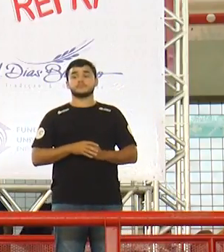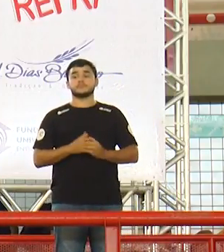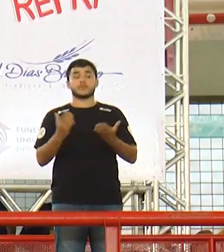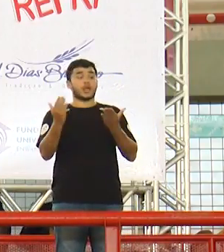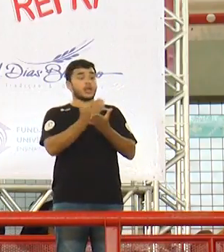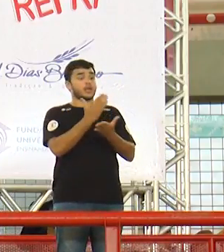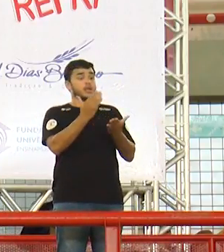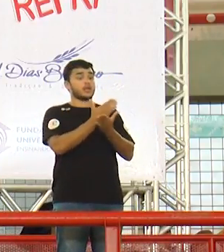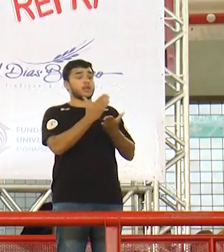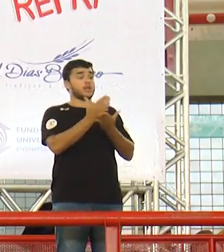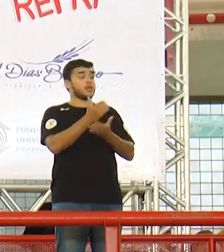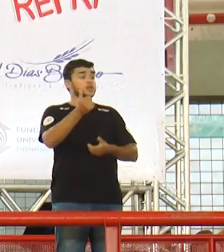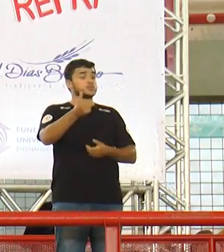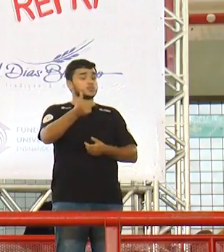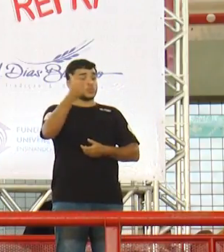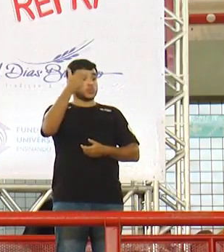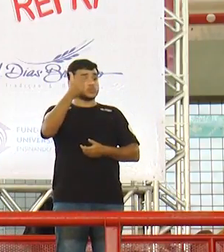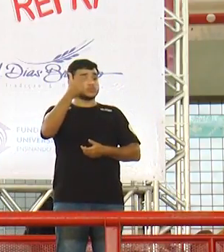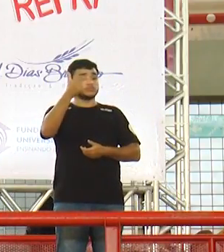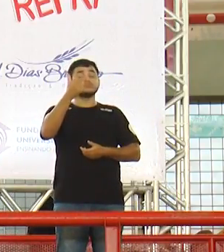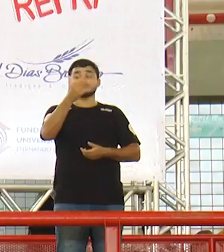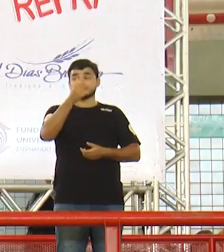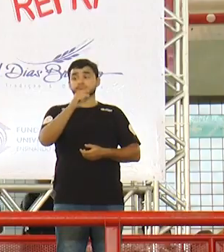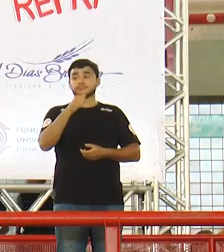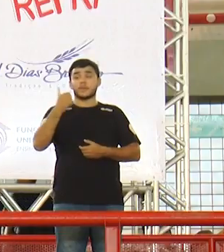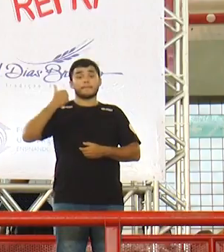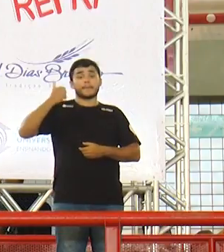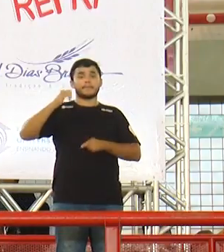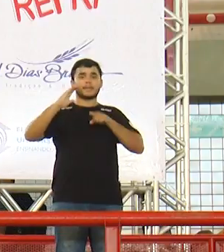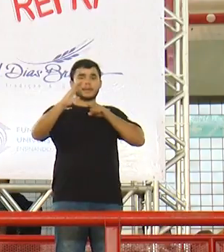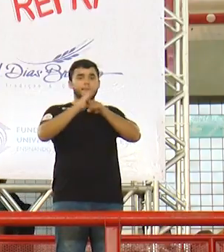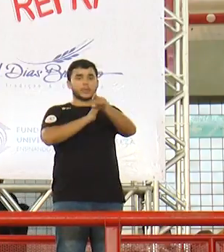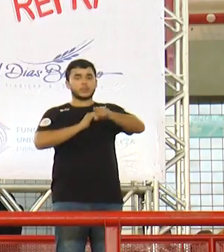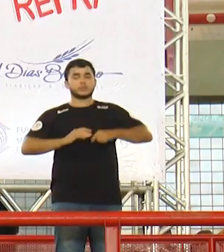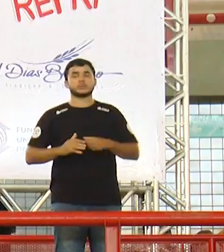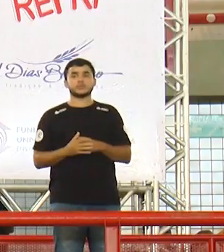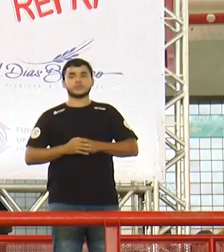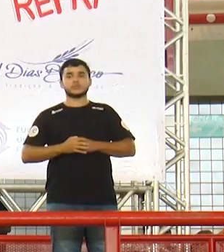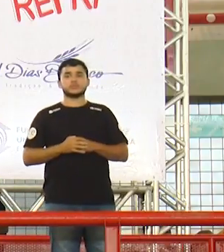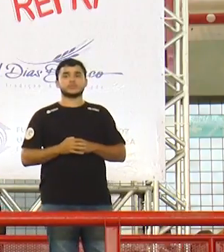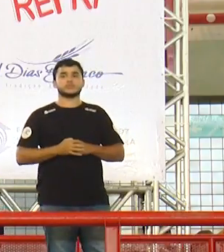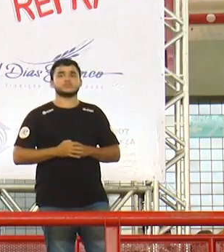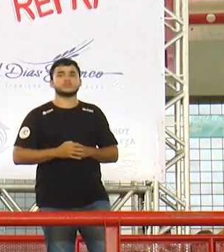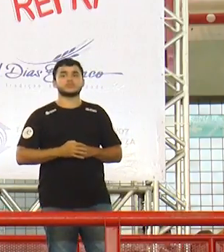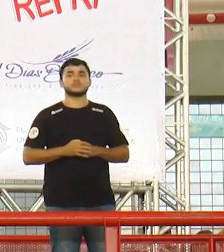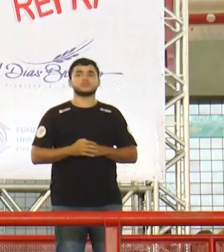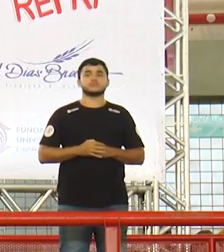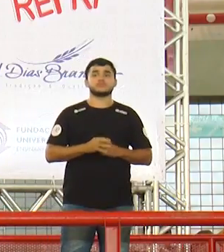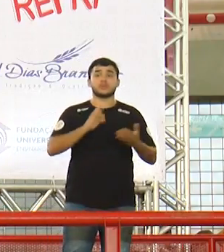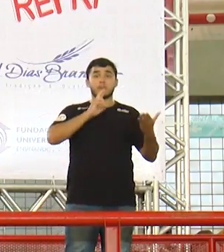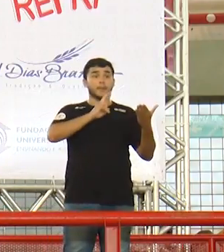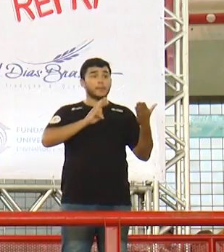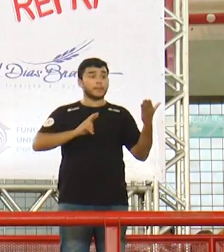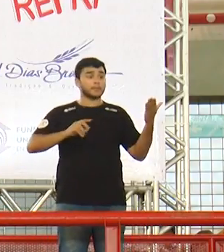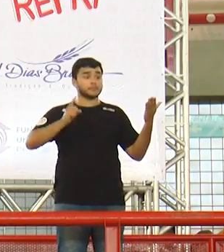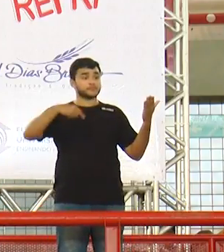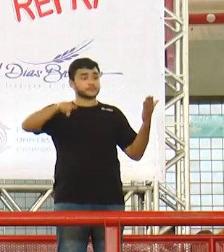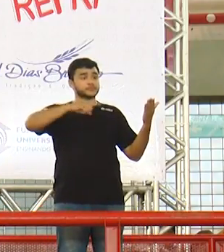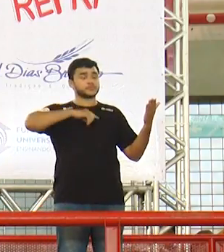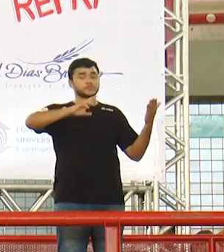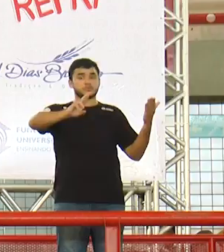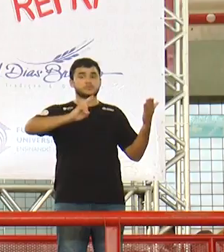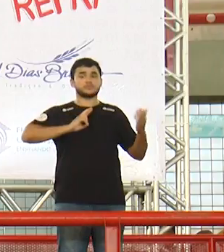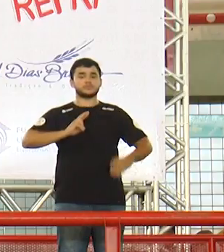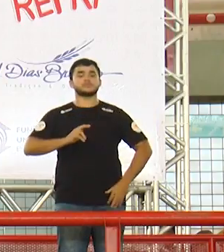do seu material, a primeira questão, vamos resolver, aí você me diz a resposta, e aí eu